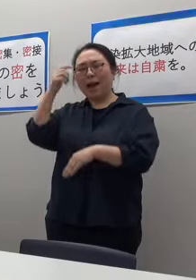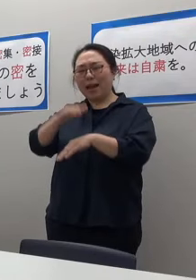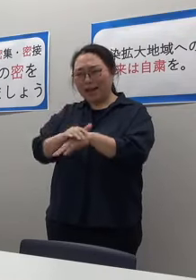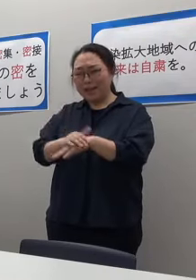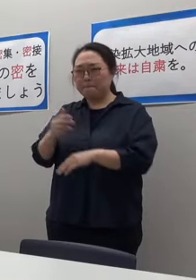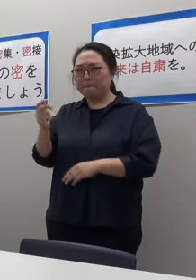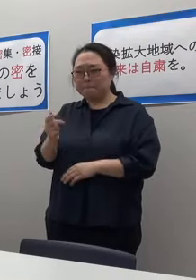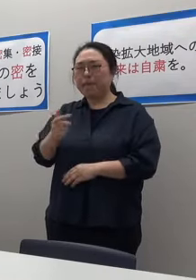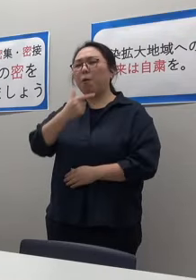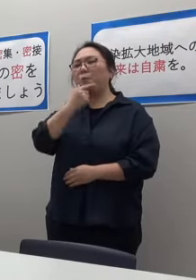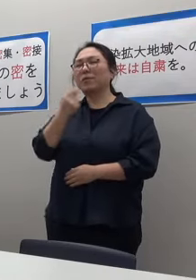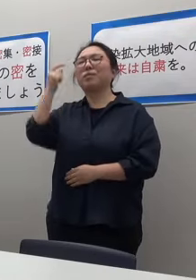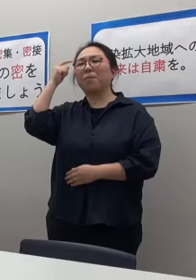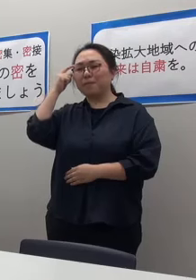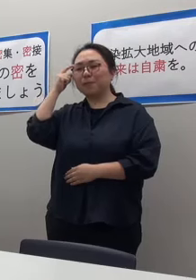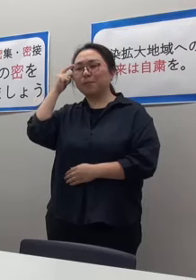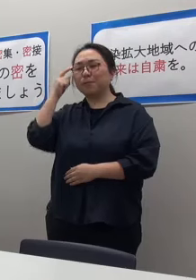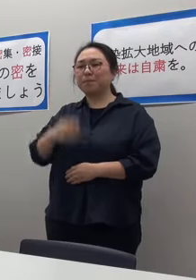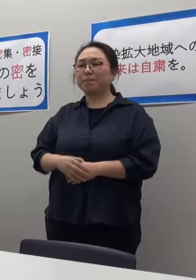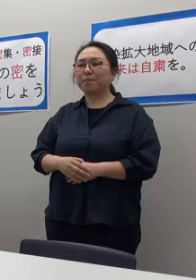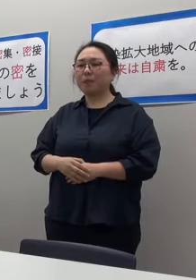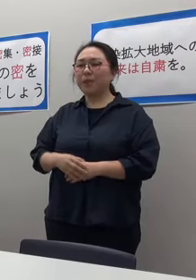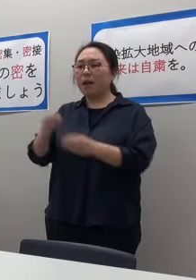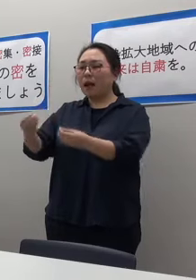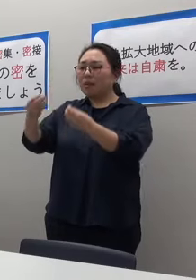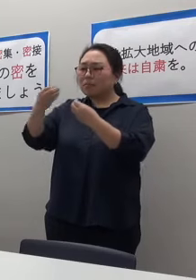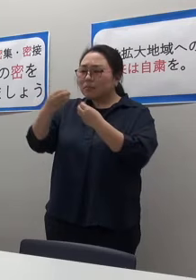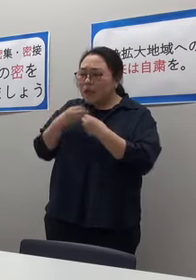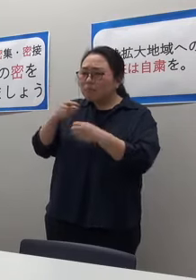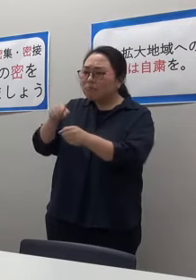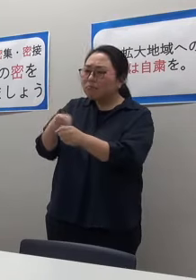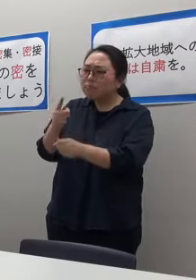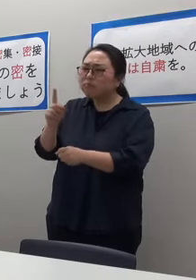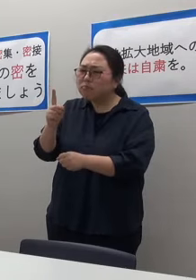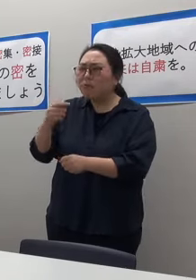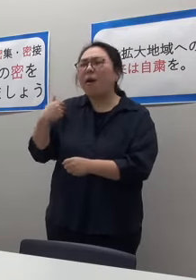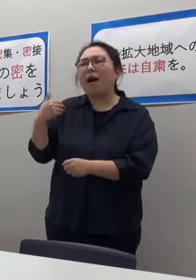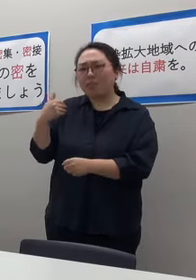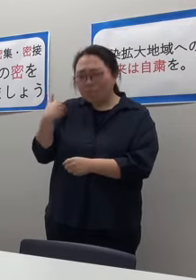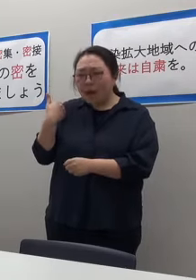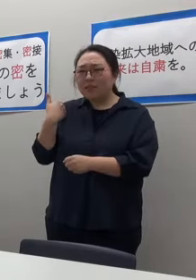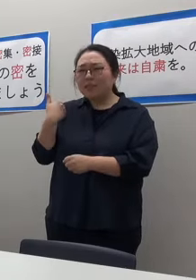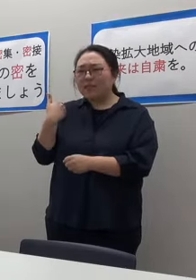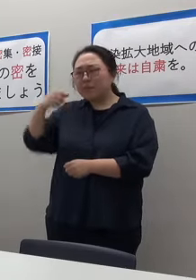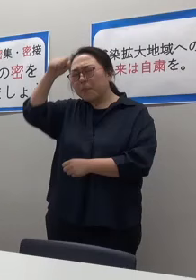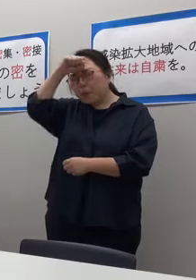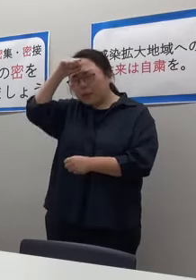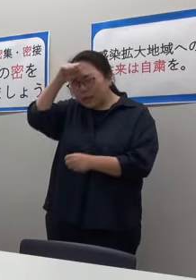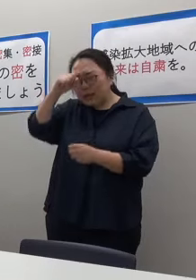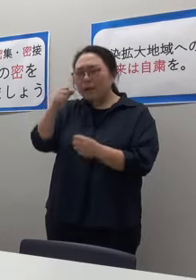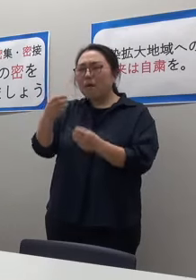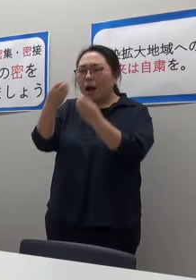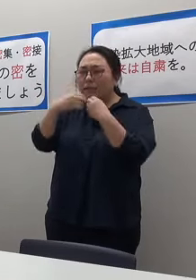また感染経路が明らかでない感染が発生し、日々感染者が増えている中でも、市